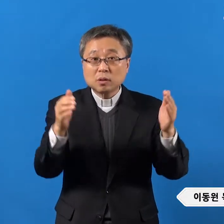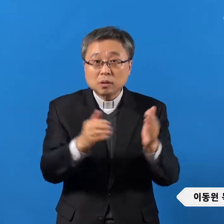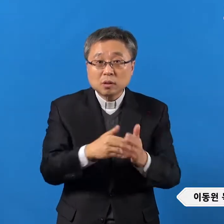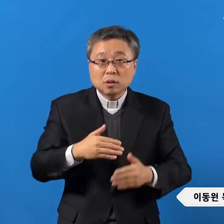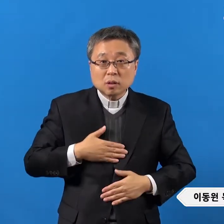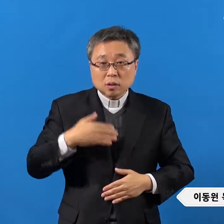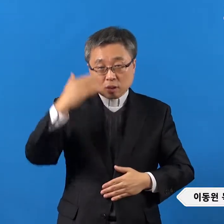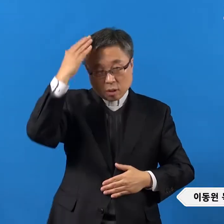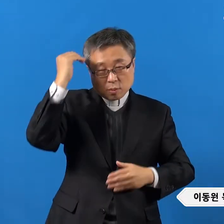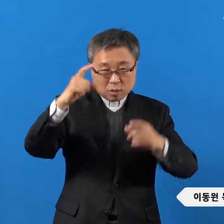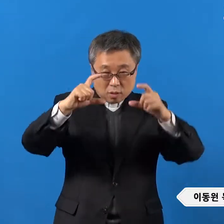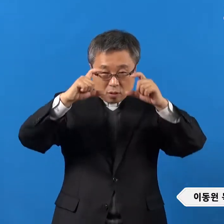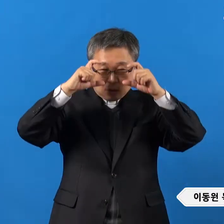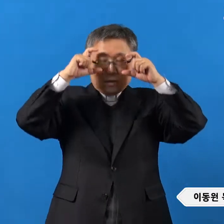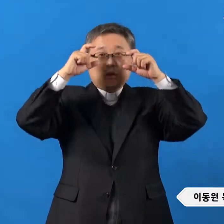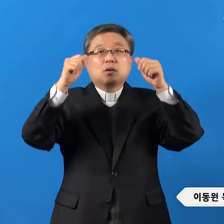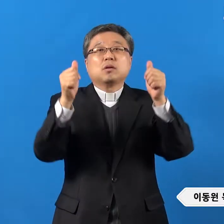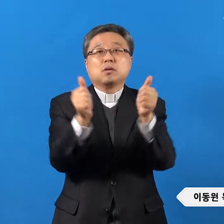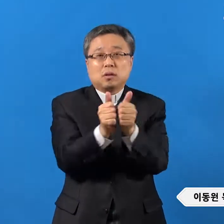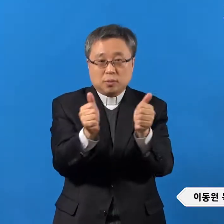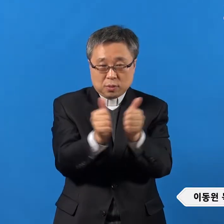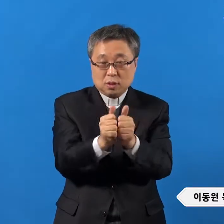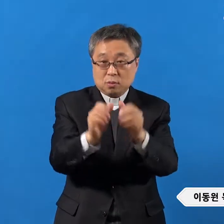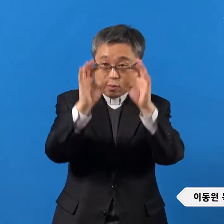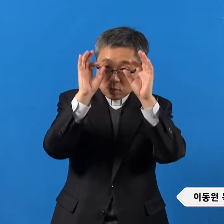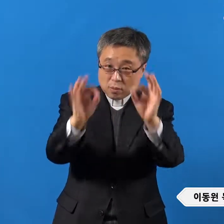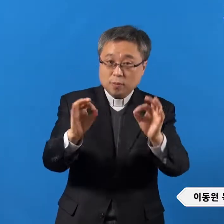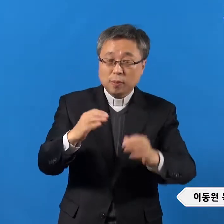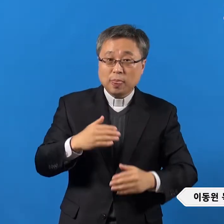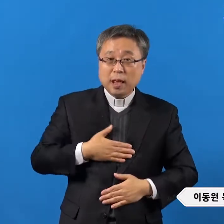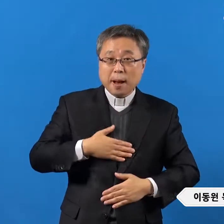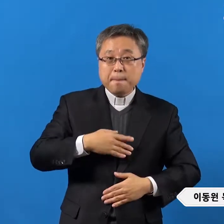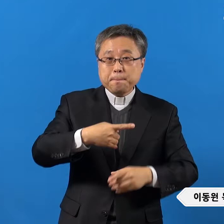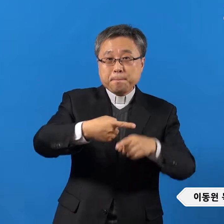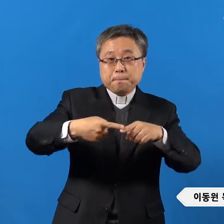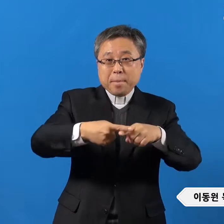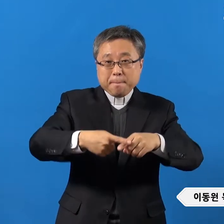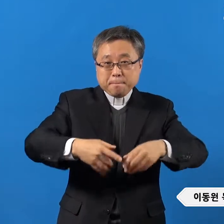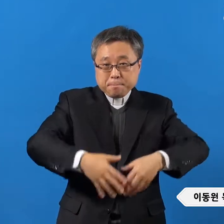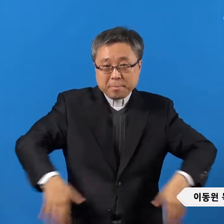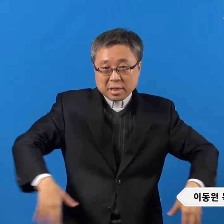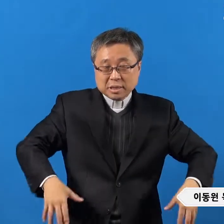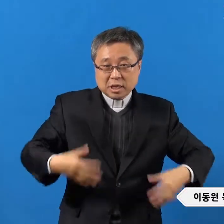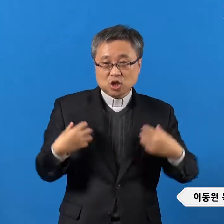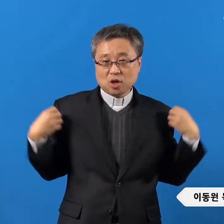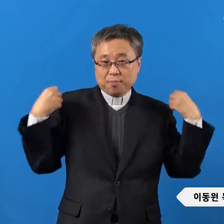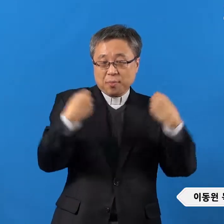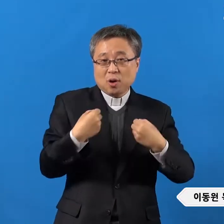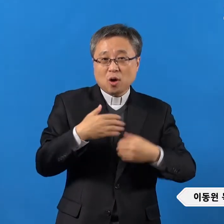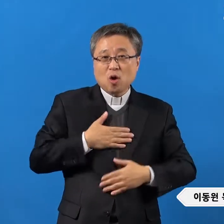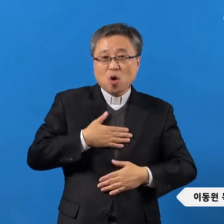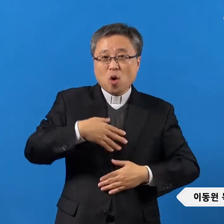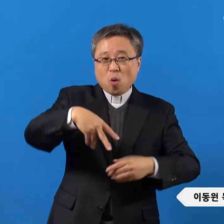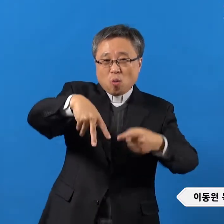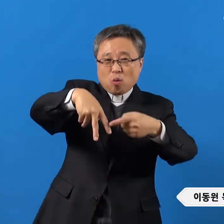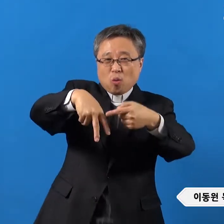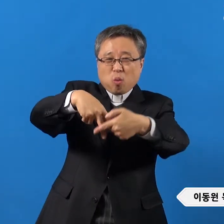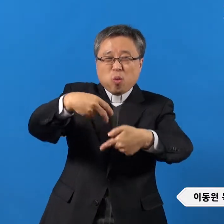선글라스를 낀 남자가 보였습니다. 반바지에 점퍼 차림을 하고 무릎은 벗겨져 피가 흐르고